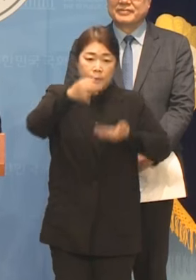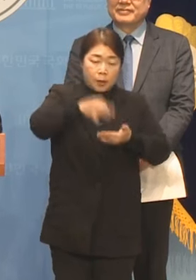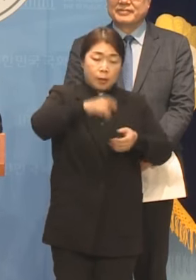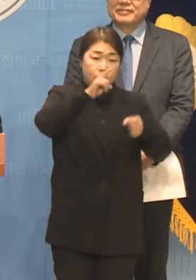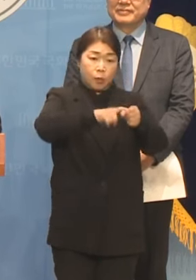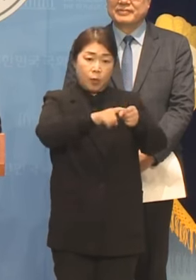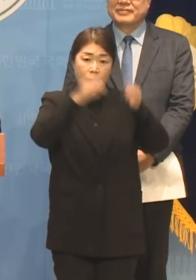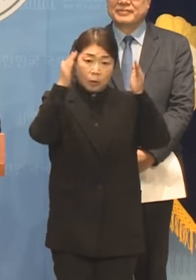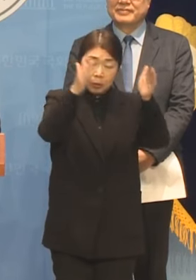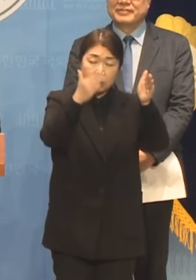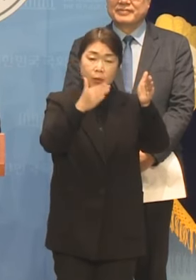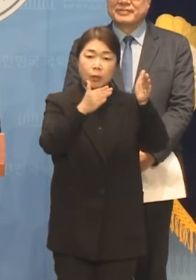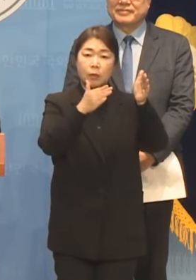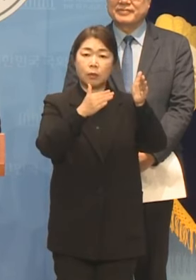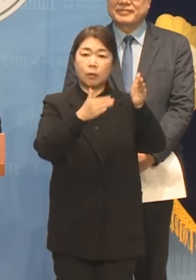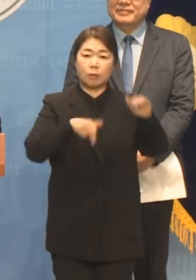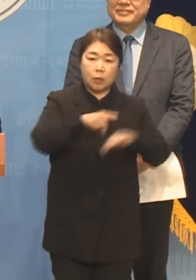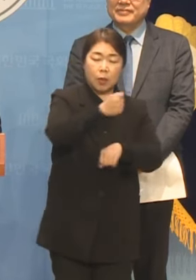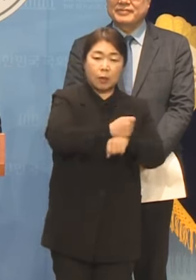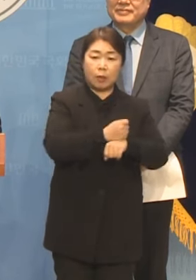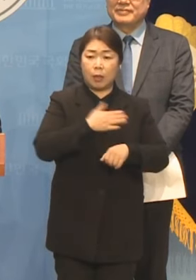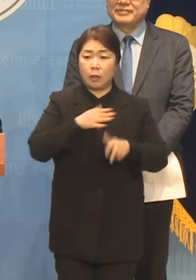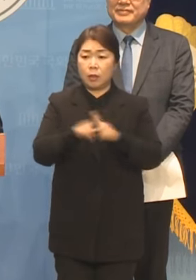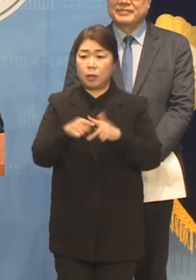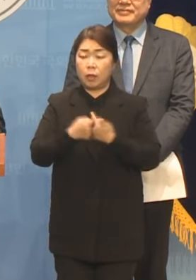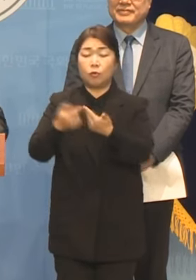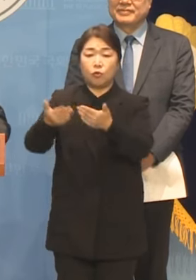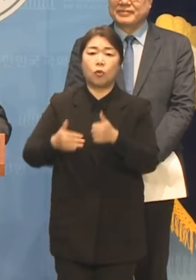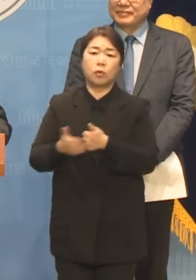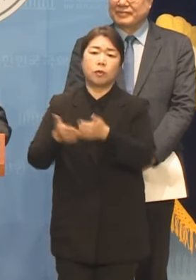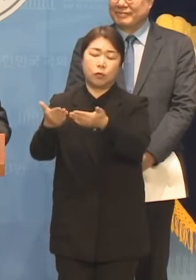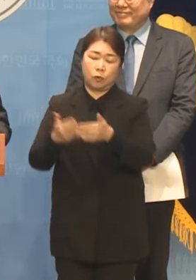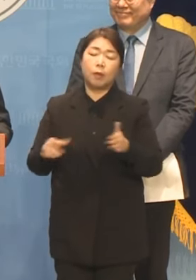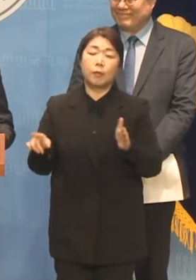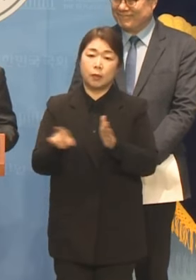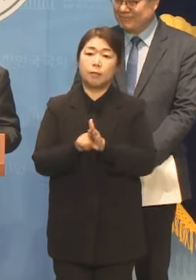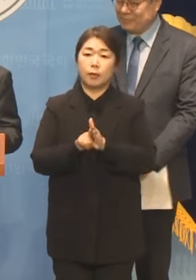속품 해주시고 지해 주시리라 믿습니다